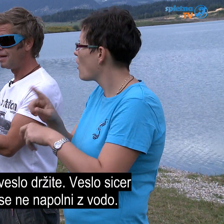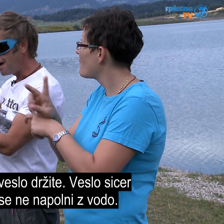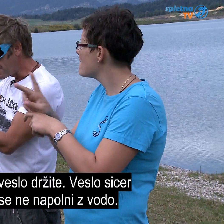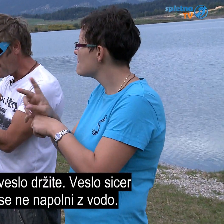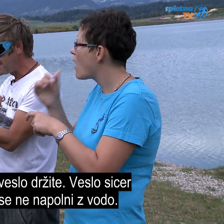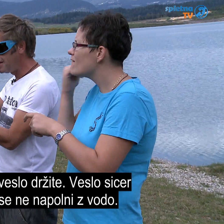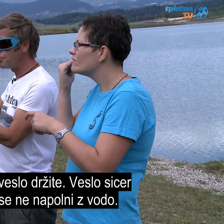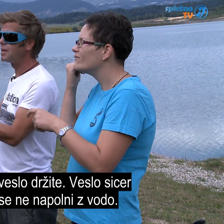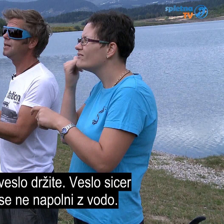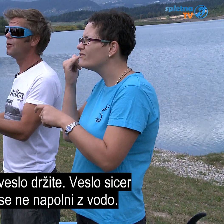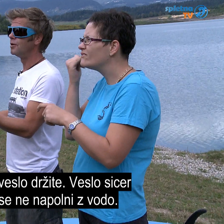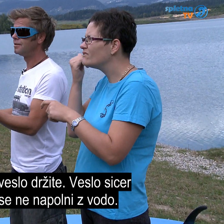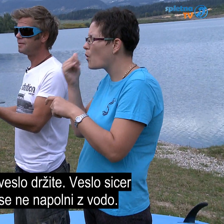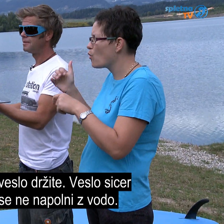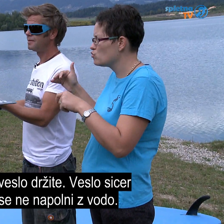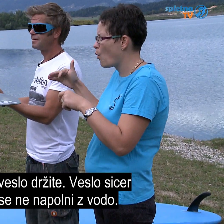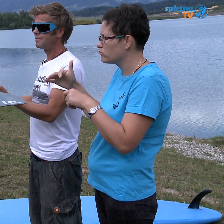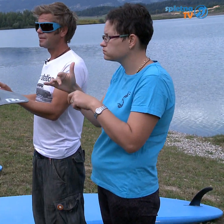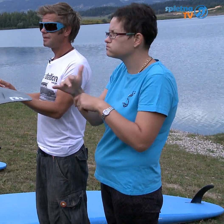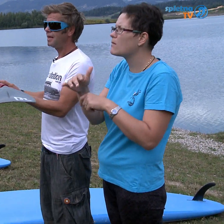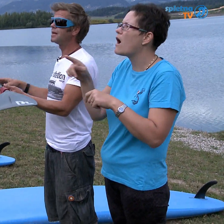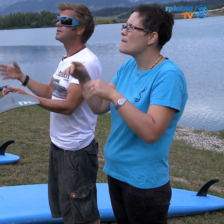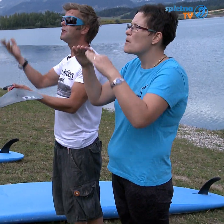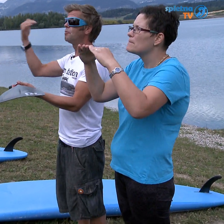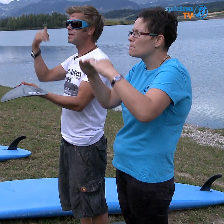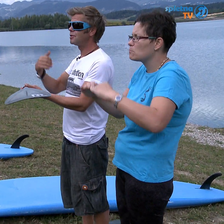vodo, ampak plava tik pod gladino.